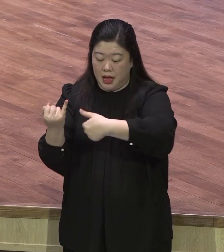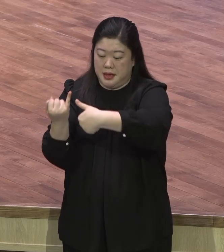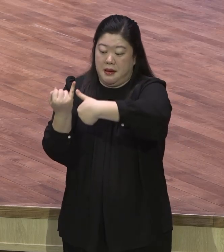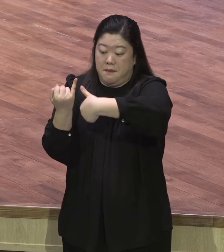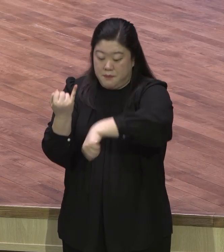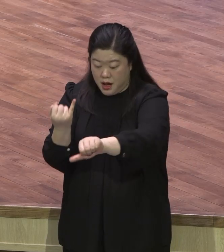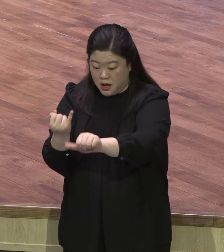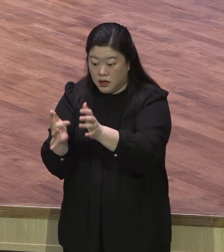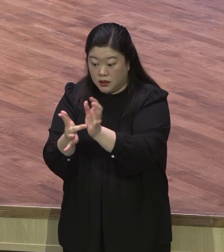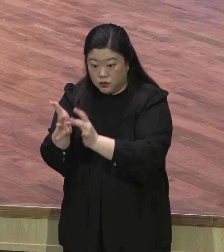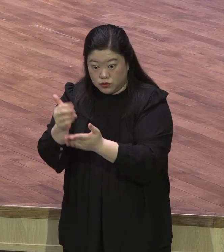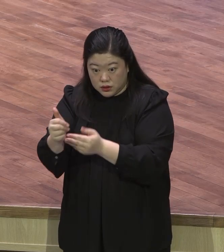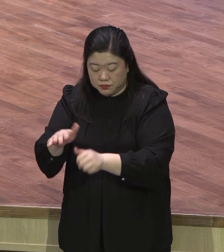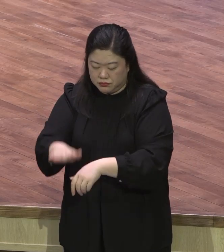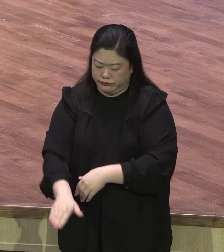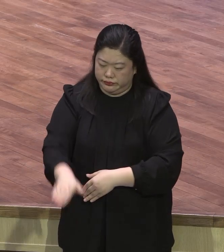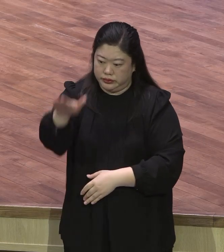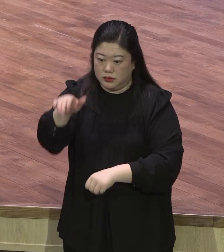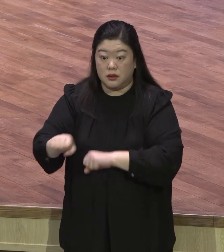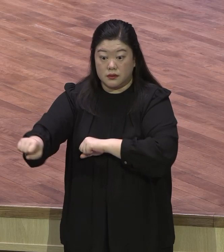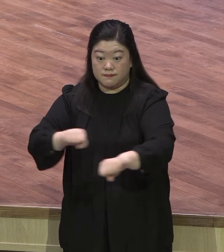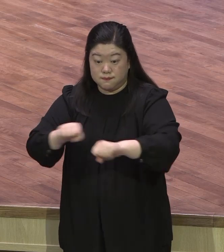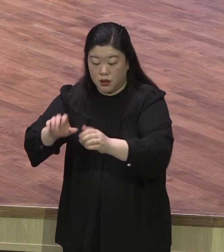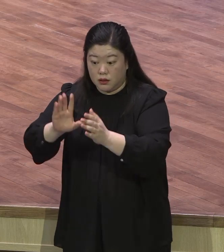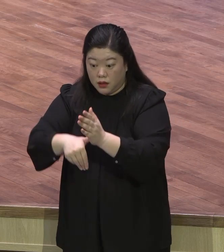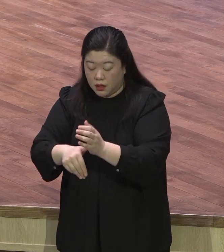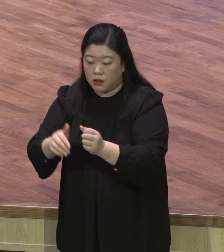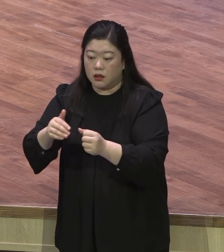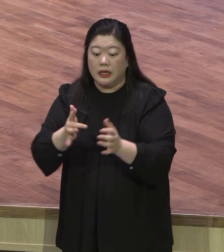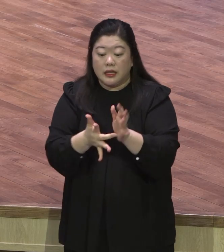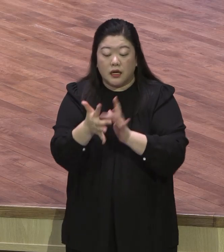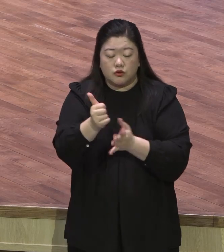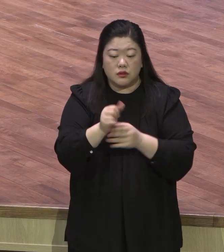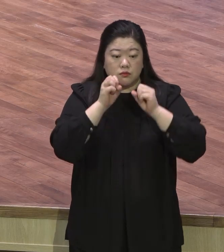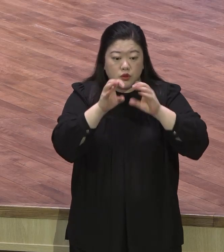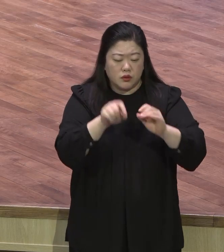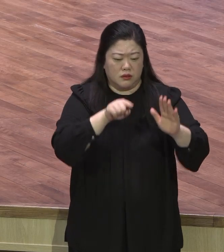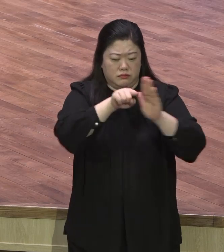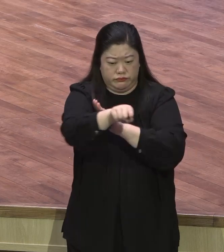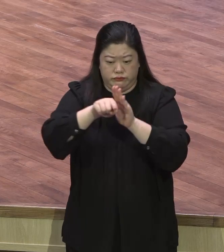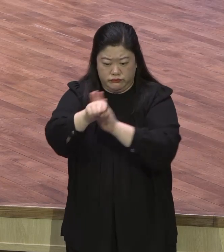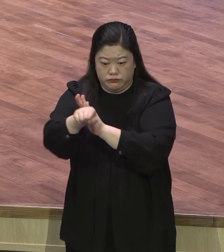예수님이 사여가려고 나타내면 예수님이 가는 곳마다가 뭐요? 하나님의 나라가 임했다.